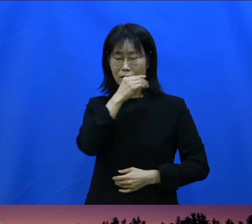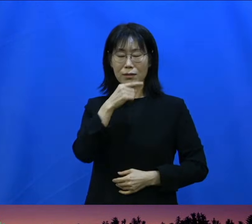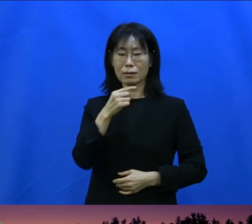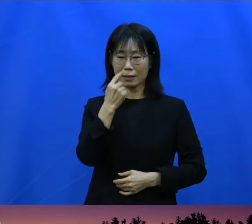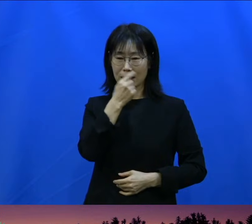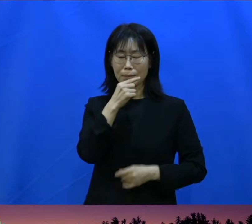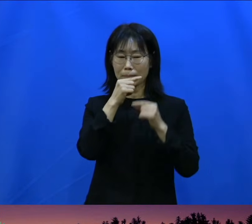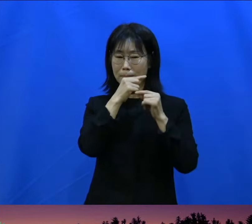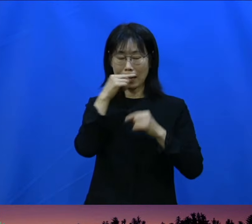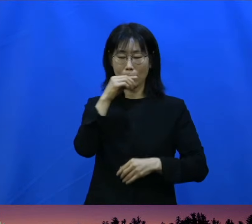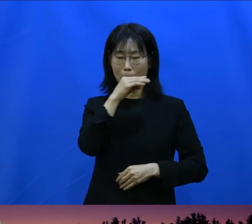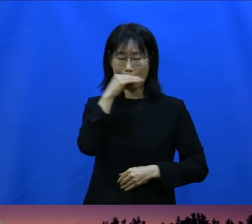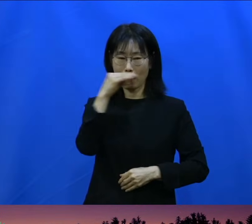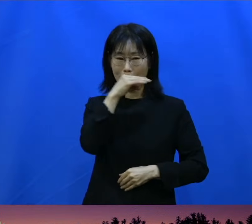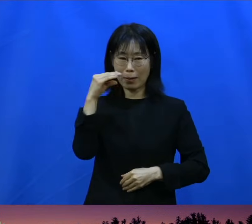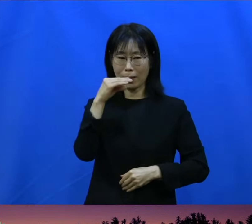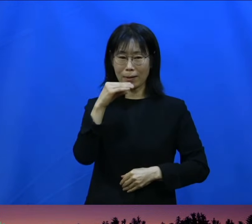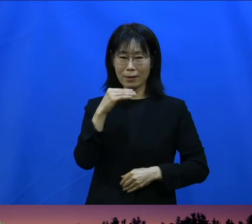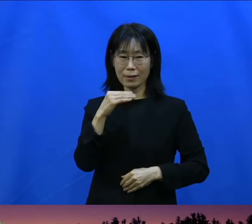마음이 삐딱한 거지.